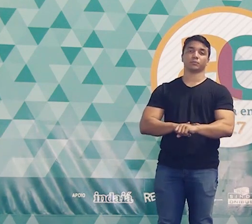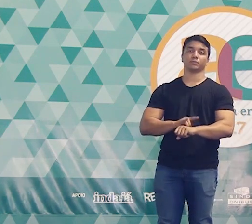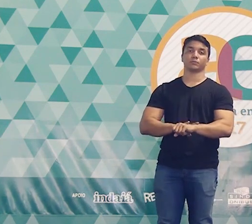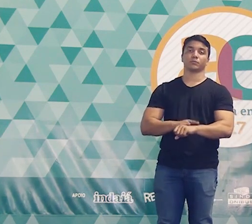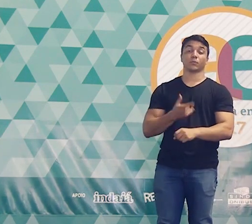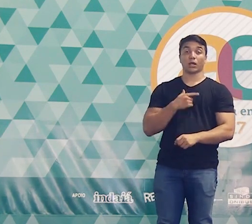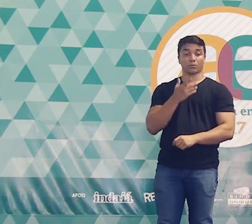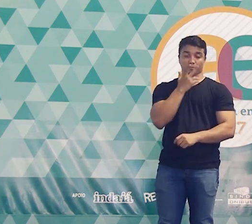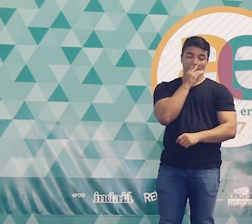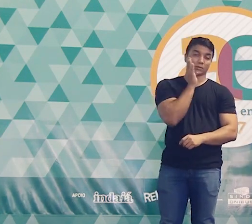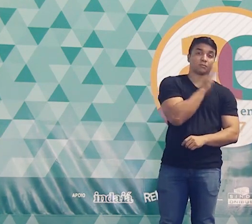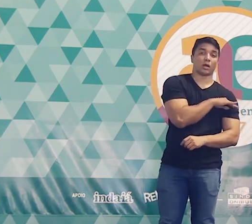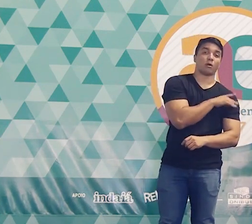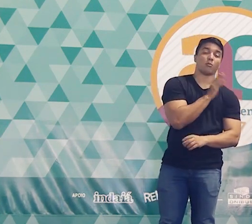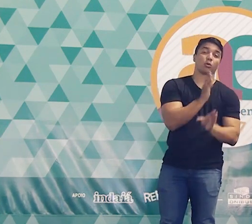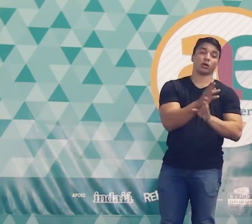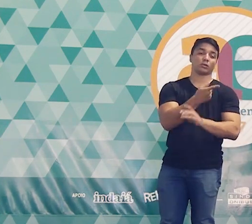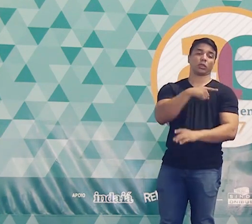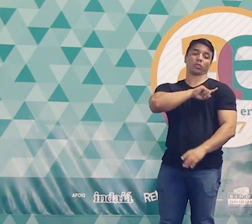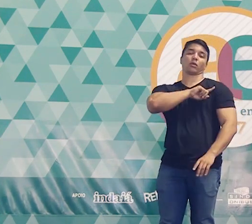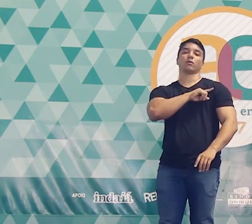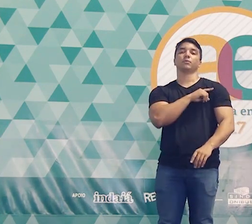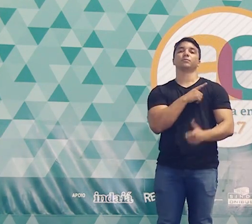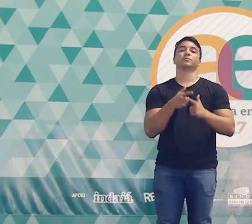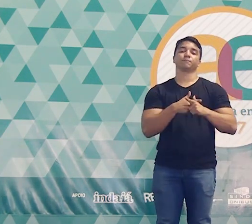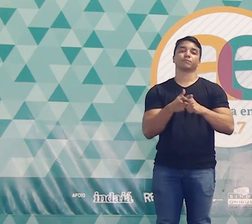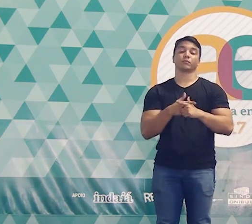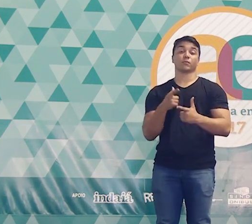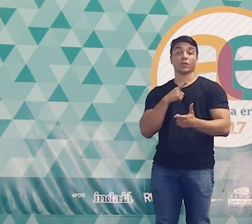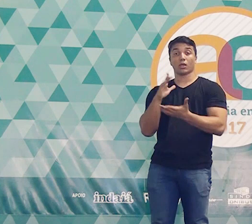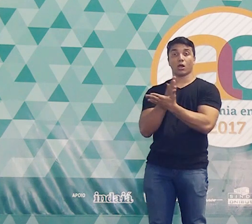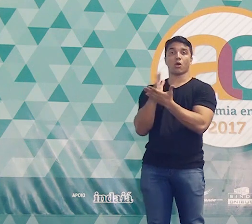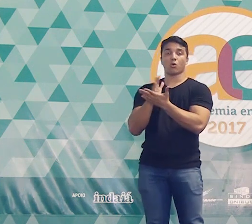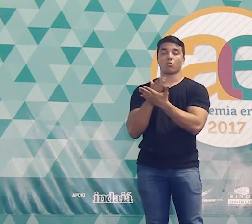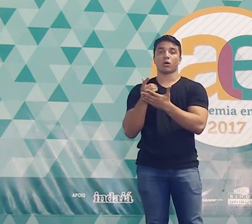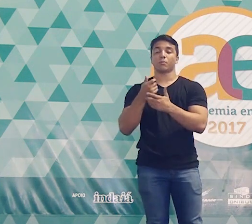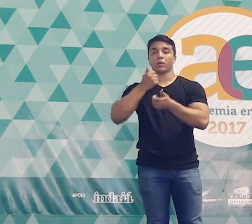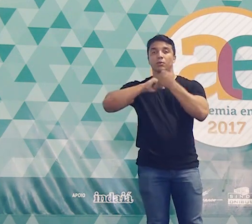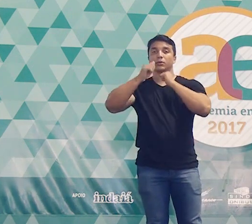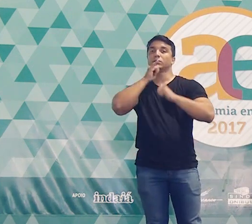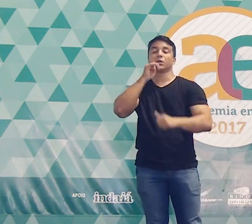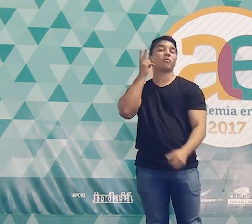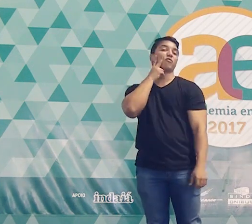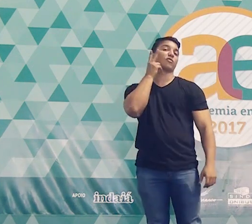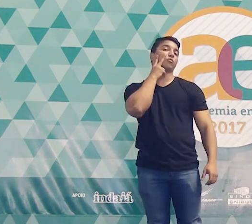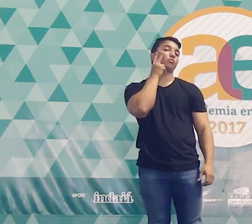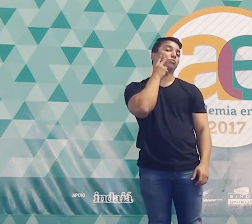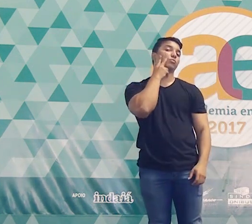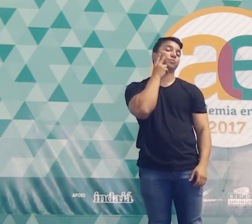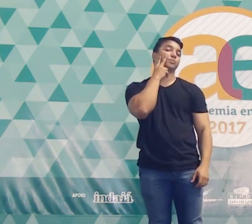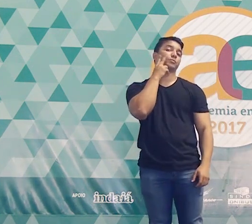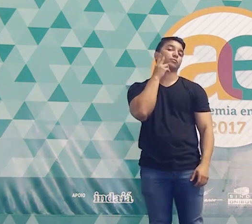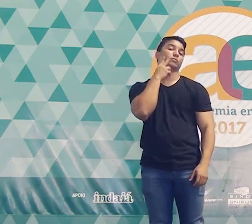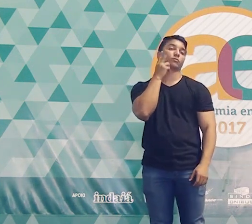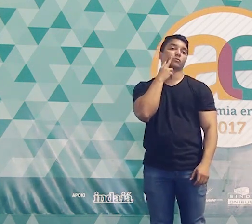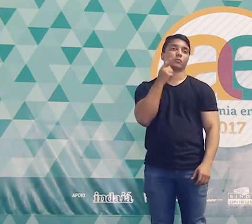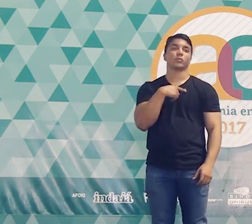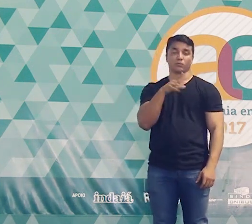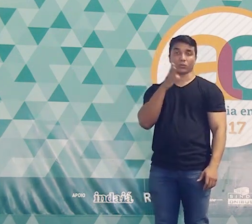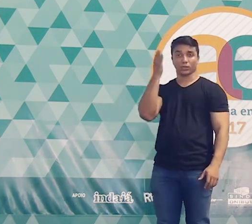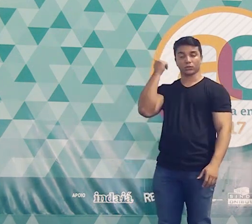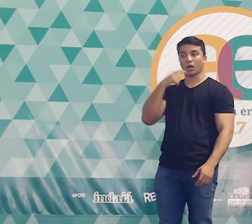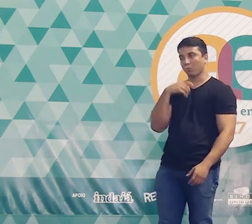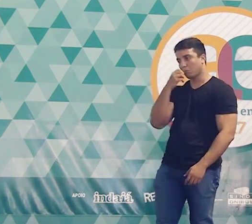princípio ela faz mal, porque ela é um tóxico, né? É um tóxico. Embora existam algumas bebidas, por exemplo, como um vinho. O vinho, todo mundo